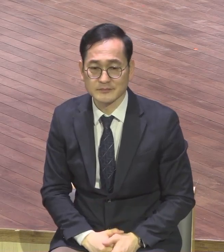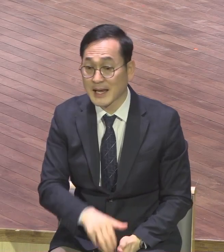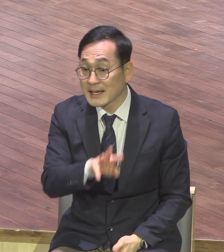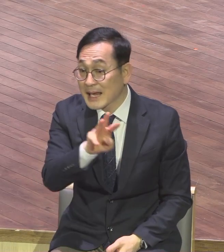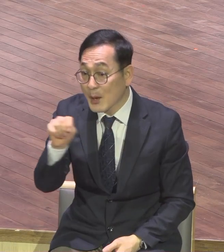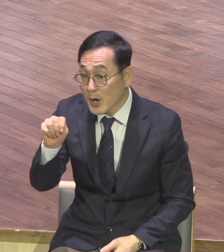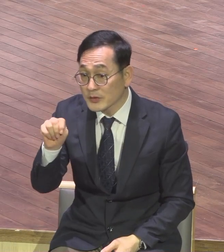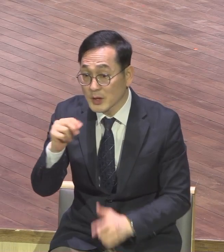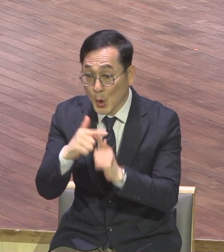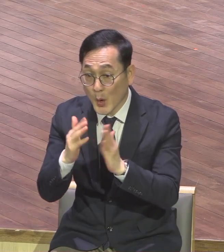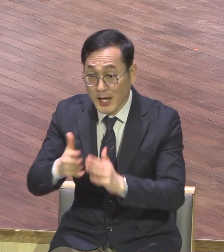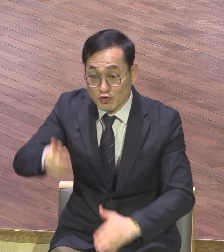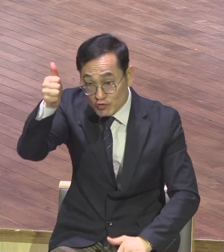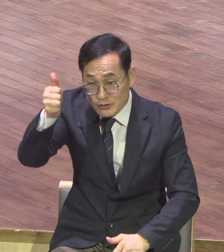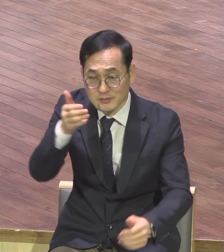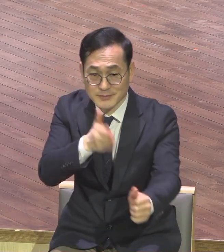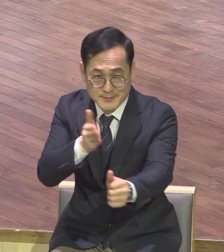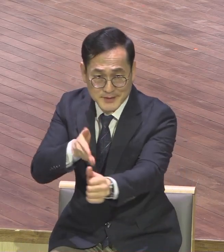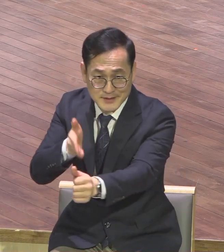여운교회 주인 되시기 바랍니다.